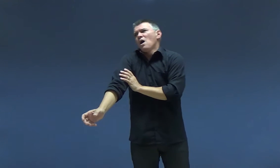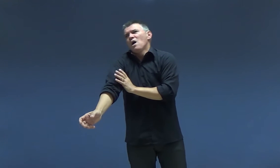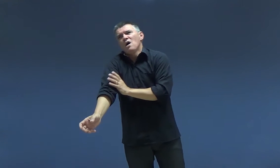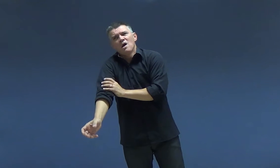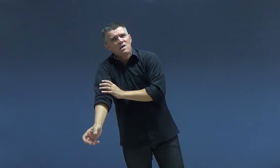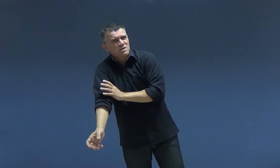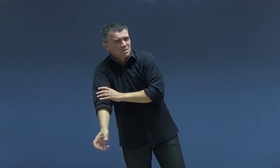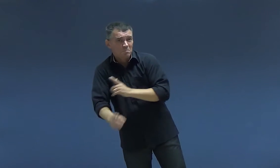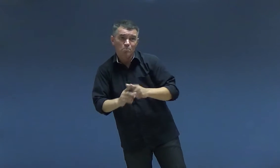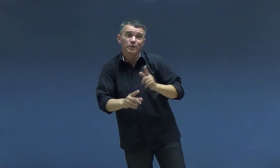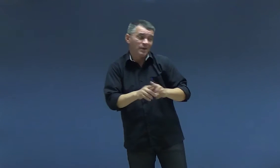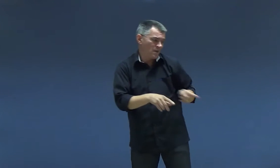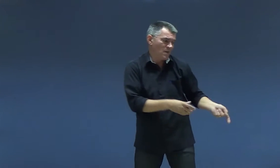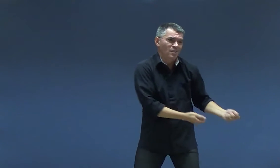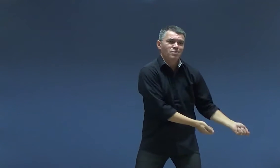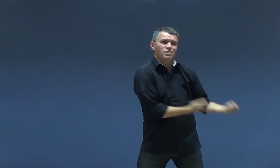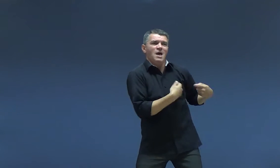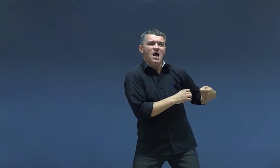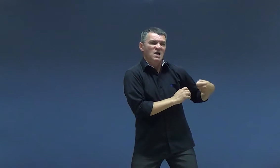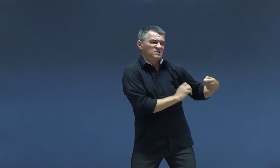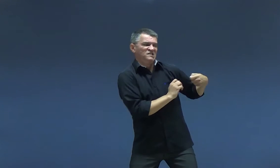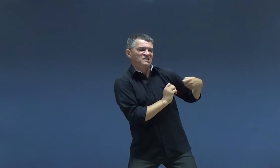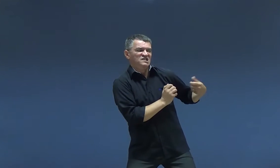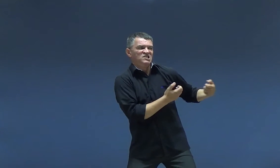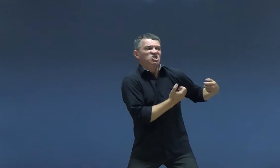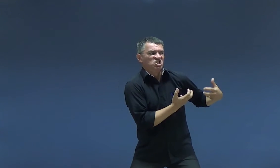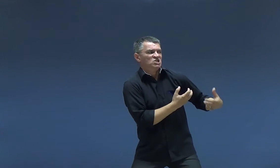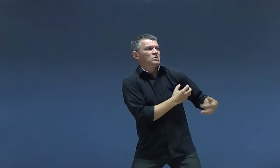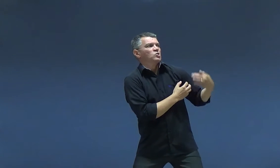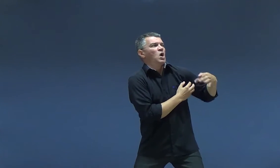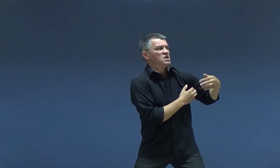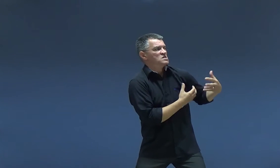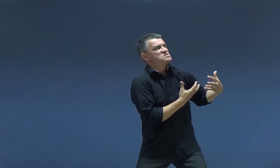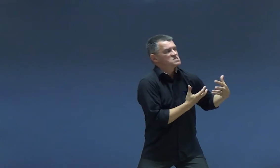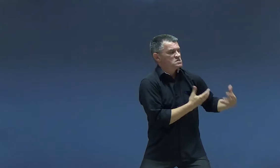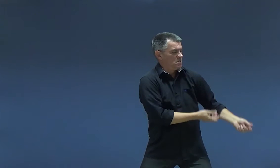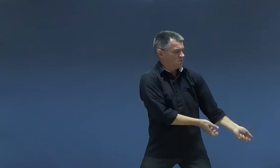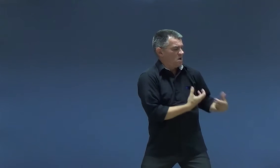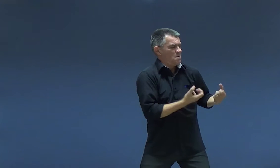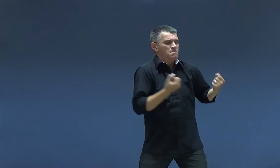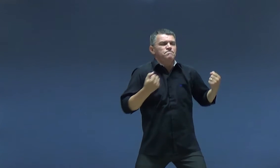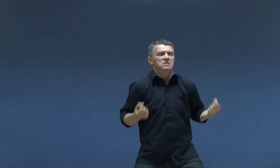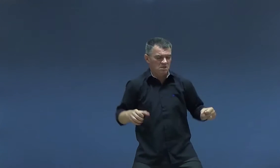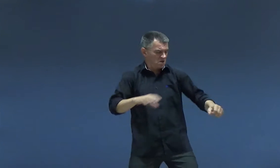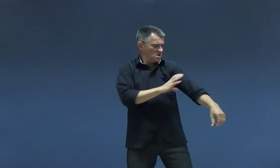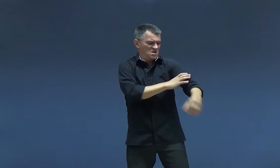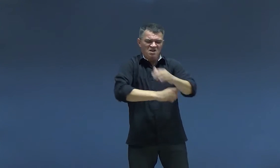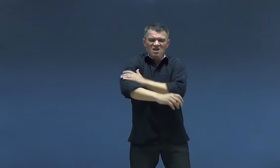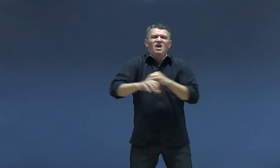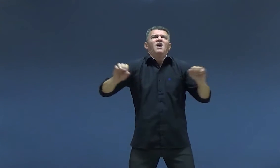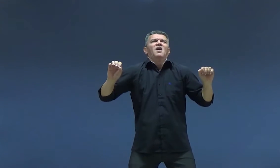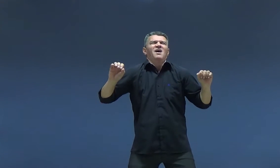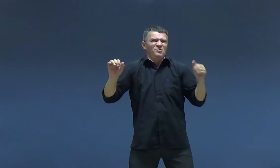sensível. Por quê? Porque você ficou ali, né? Fazendo exercício, carregando aquele